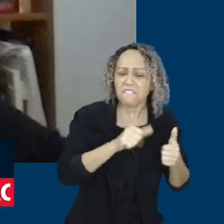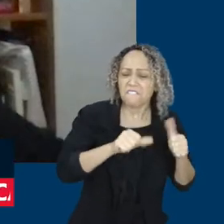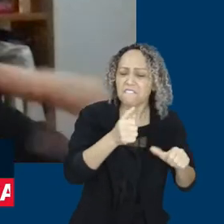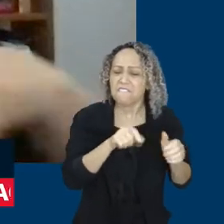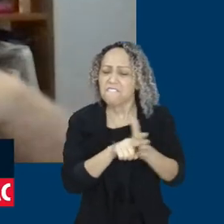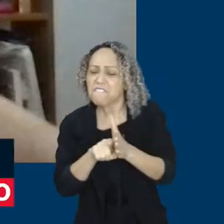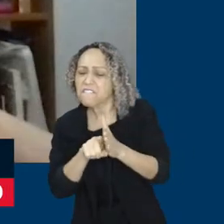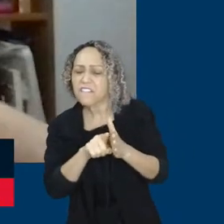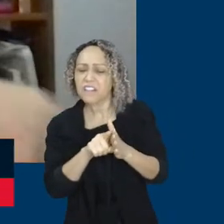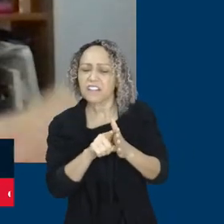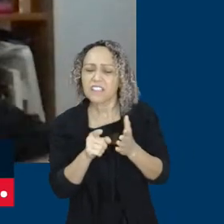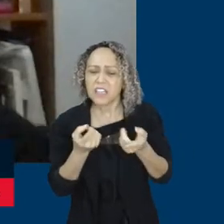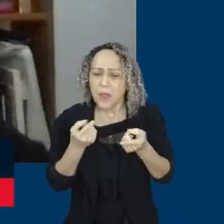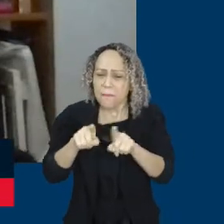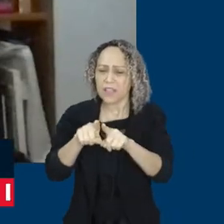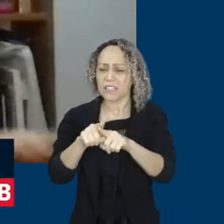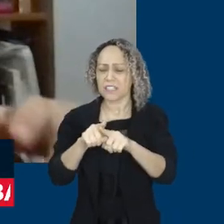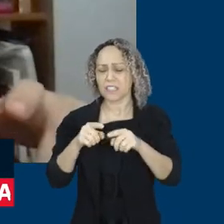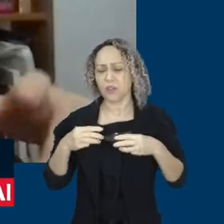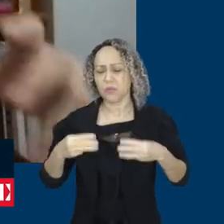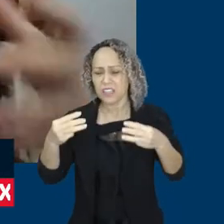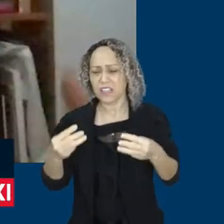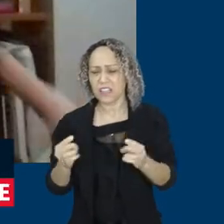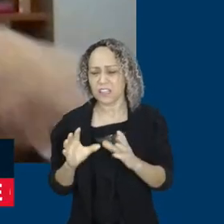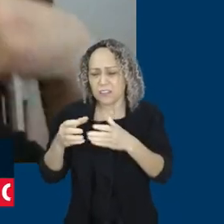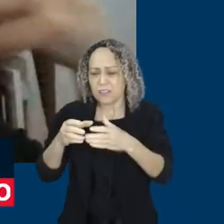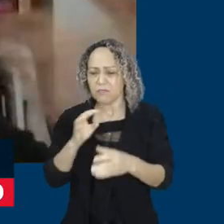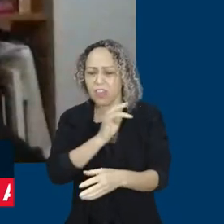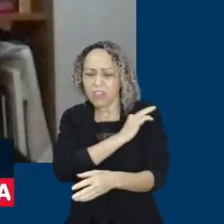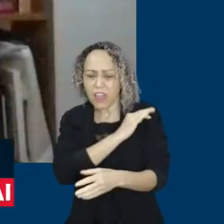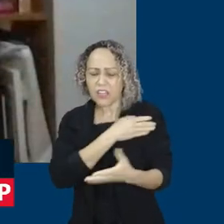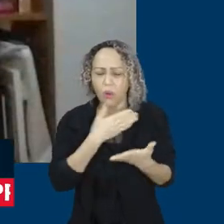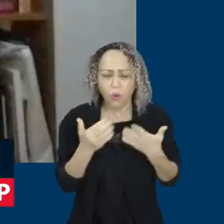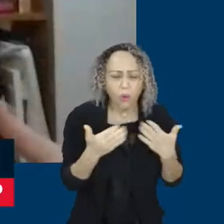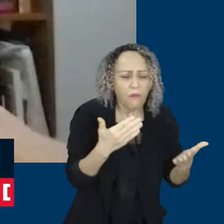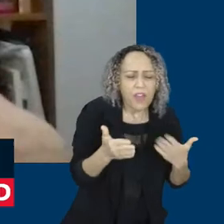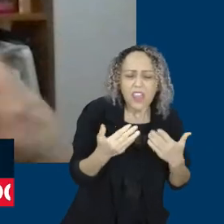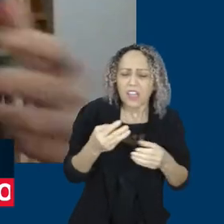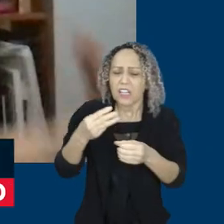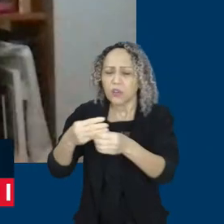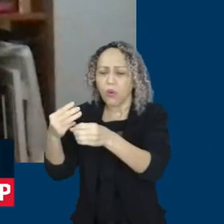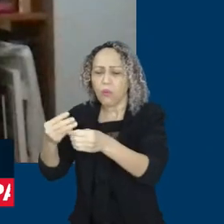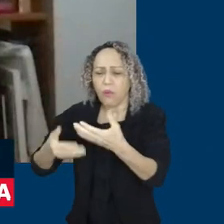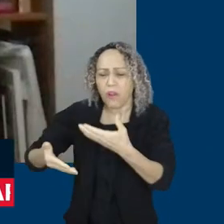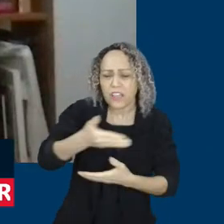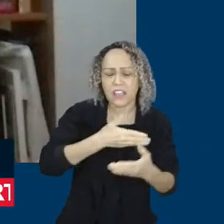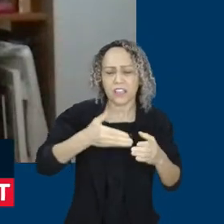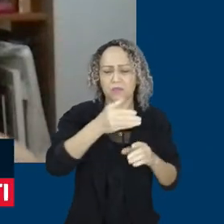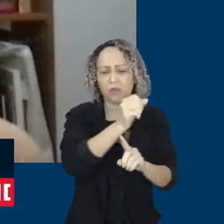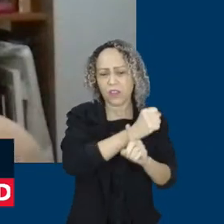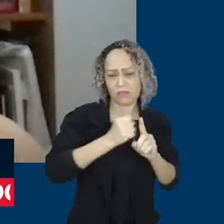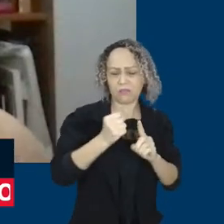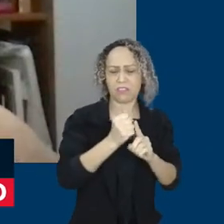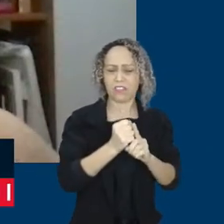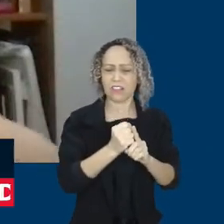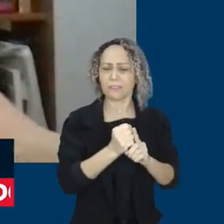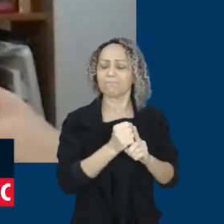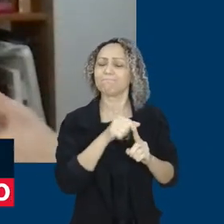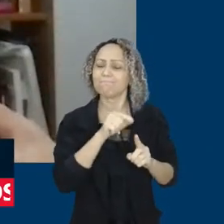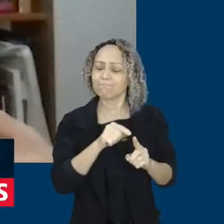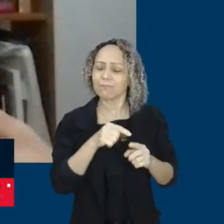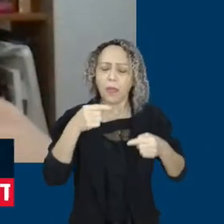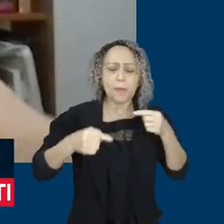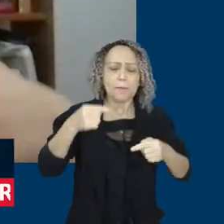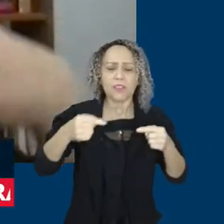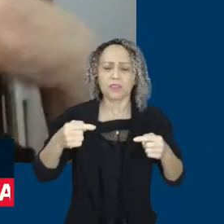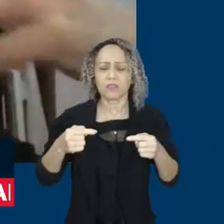os ministérios, com as equipes técnicas, conversando com os municípios, com a sociedade, né?